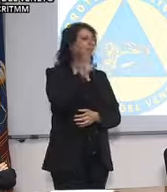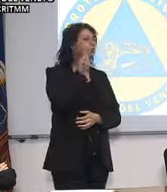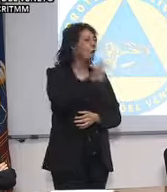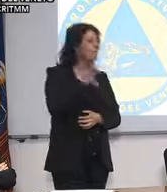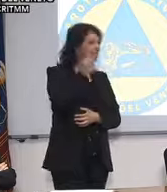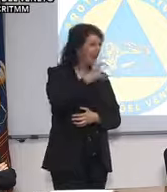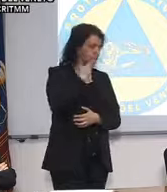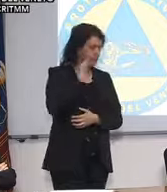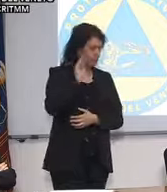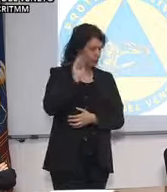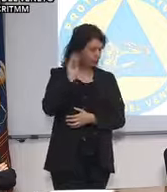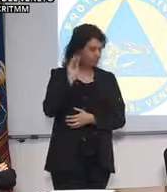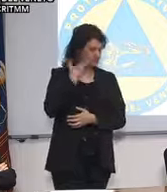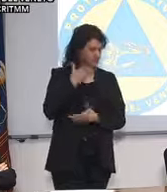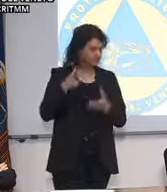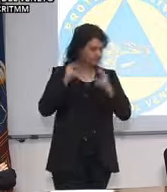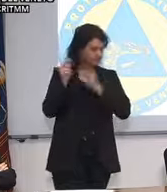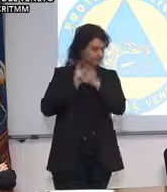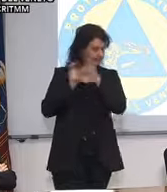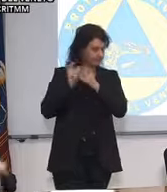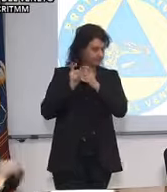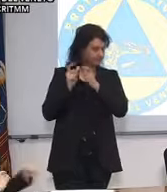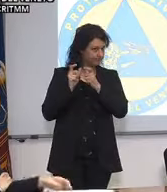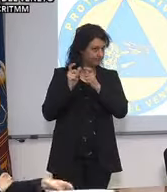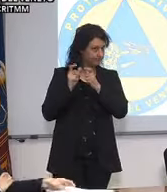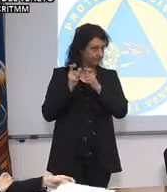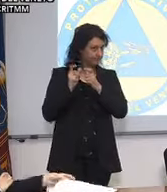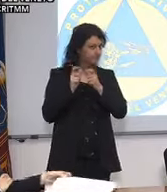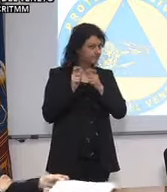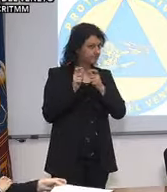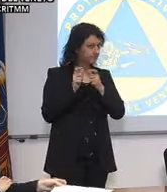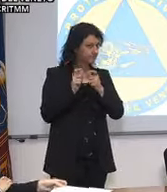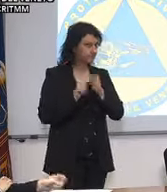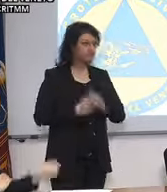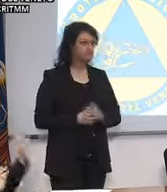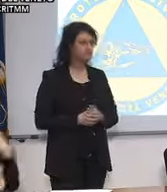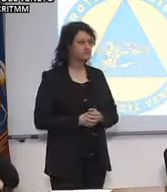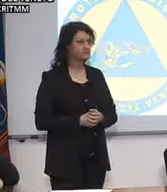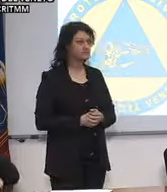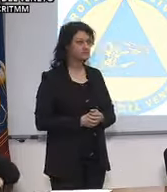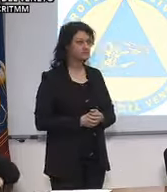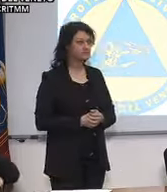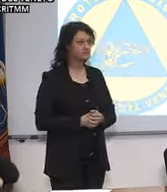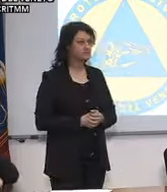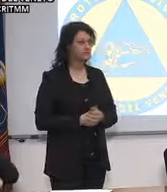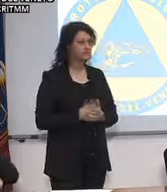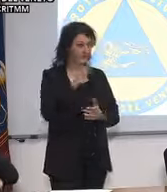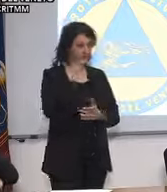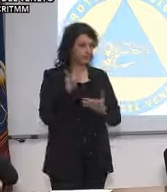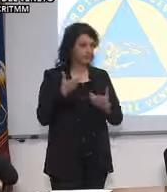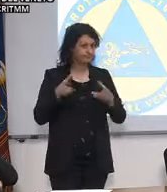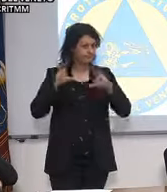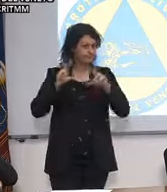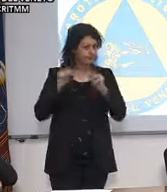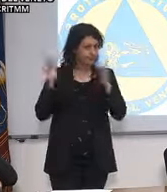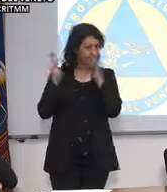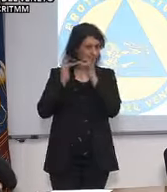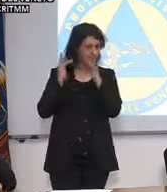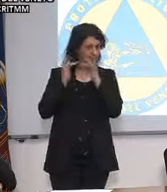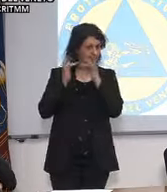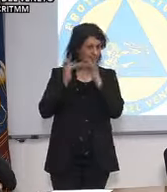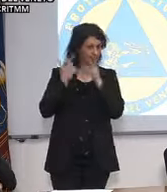nuova interlocuzione. Ma le regioni non hanno mai chiuso la porta. No, no, sì, un nuovo però contatto. Certo, noi